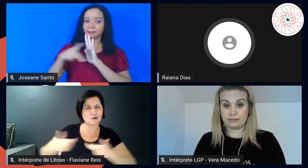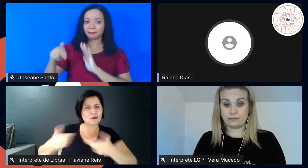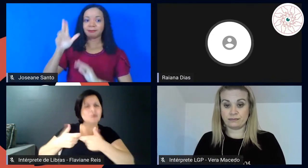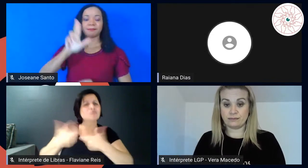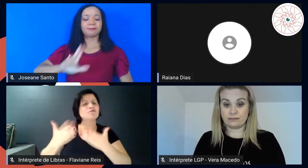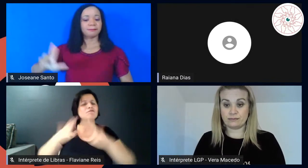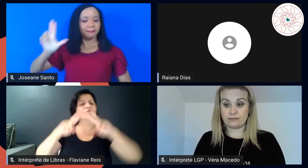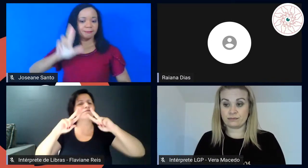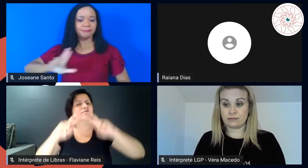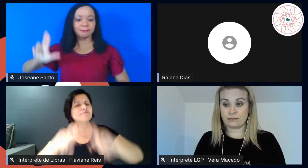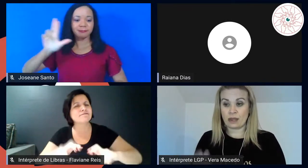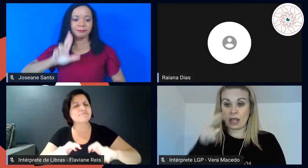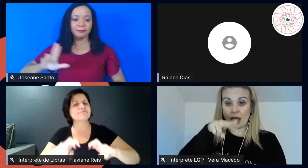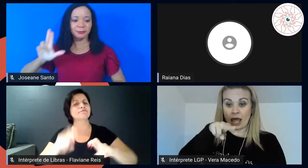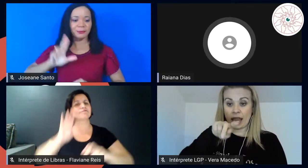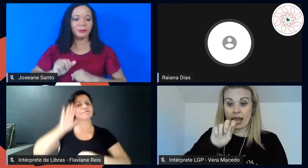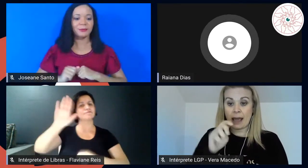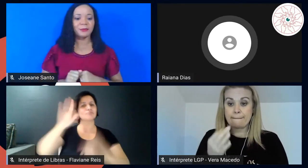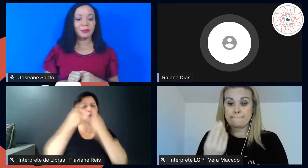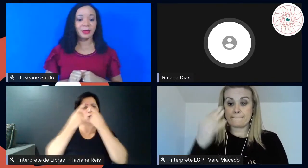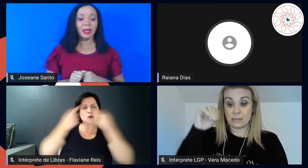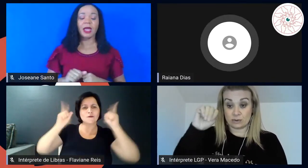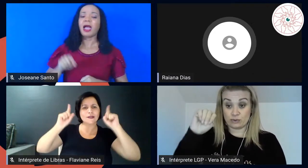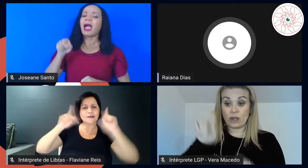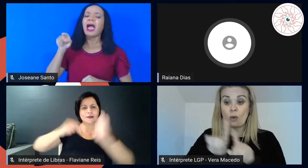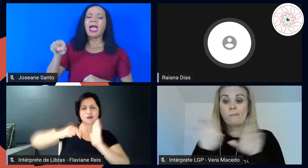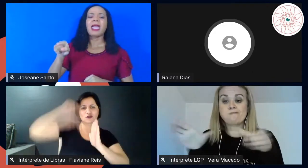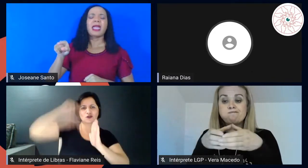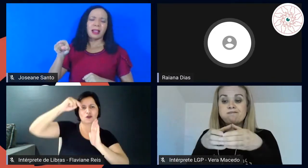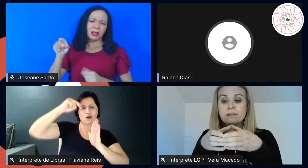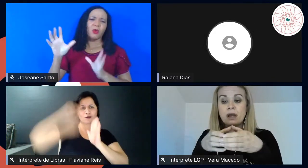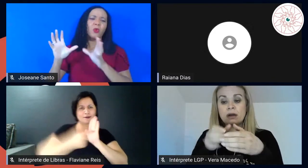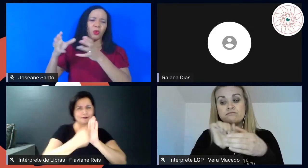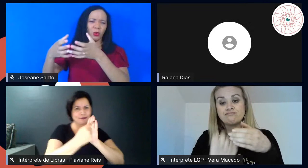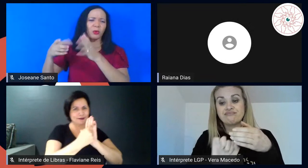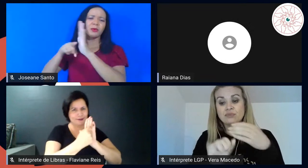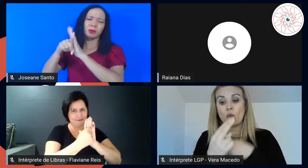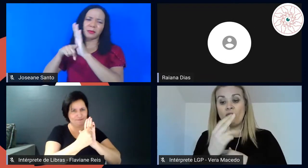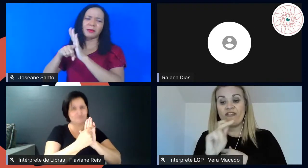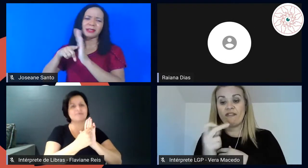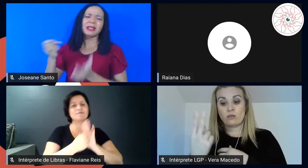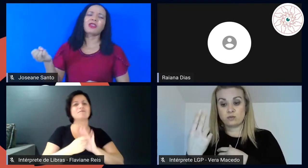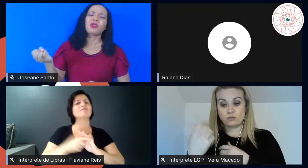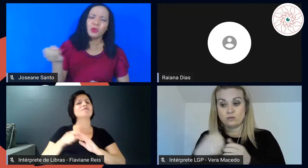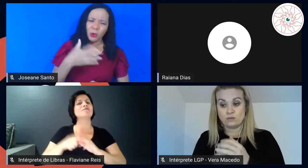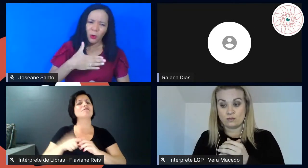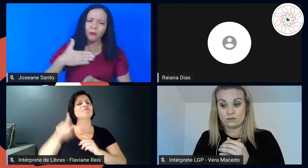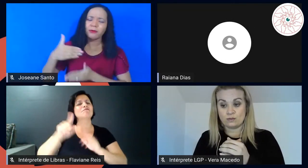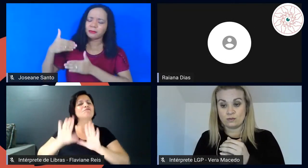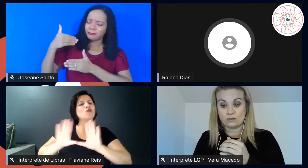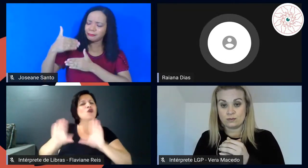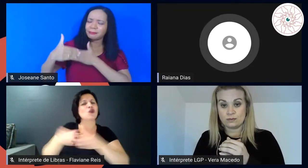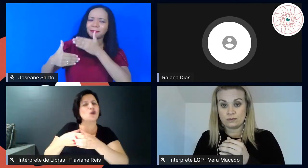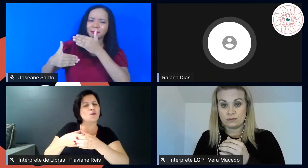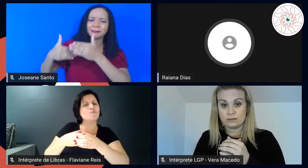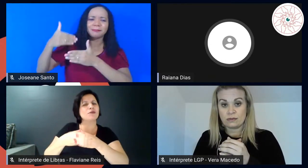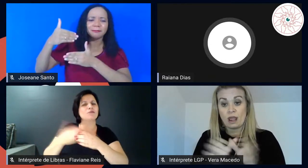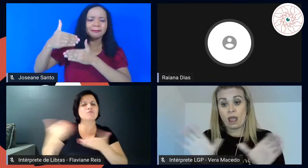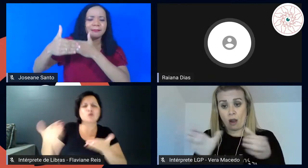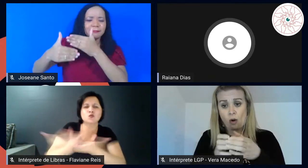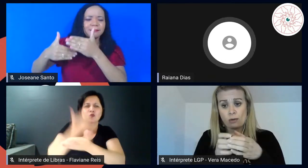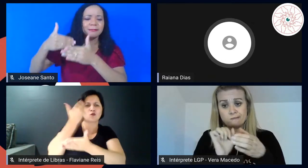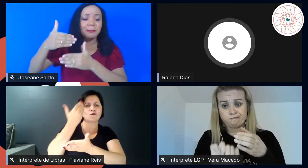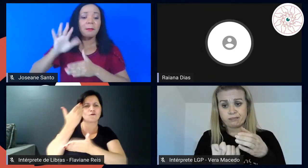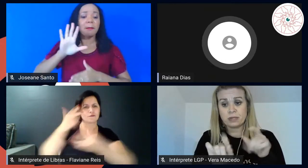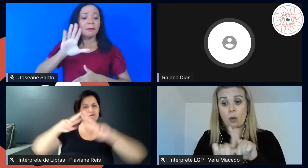O Nepius, eh, é um grupo próprio aqui da UFAL, é um grupo de